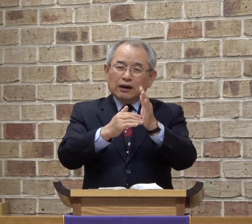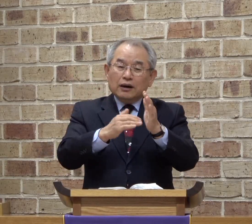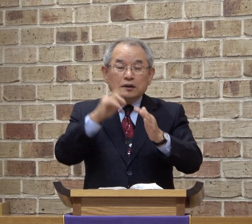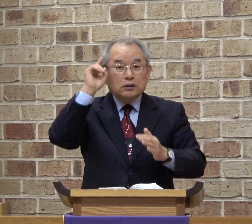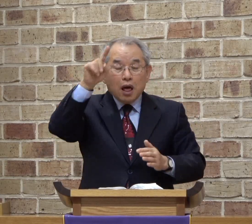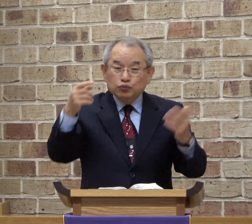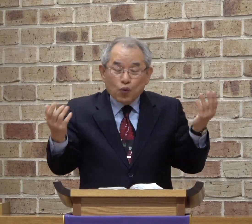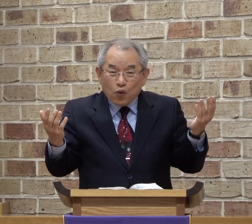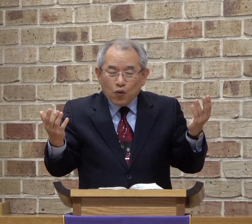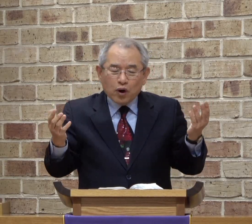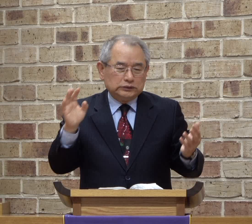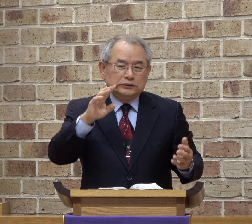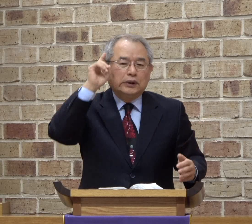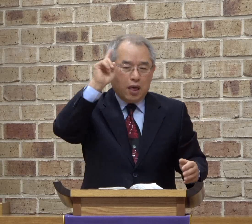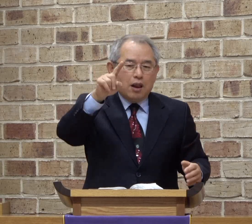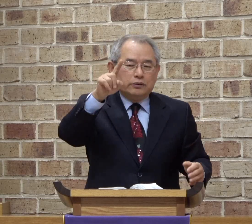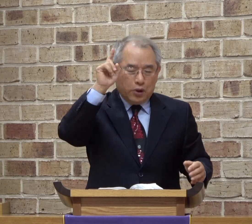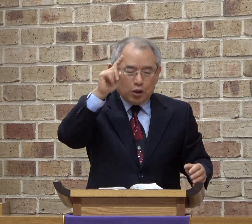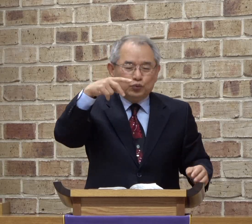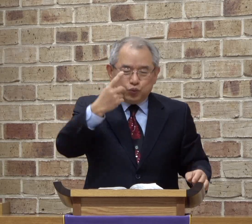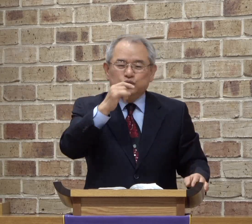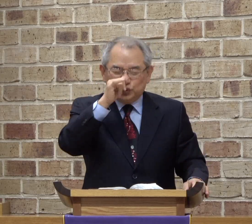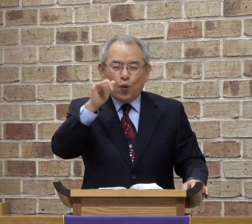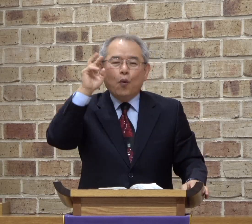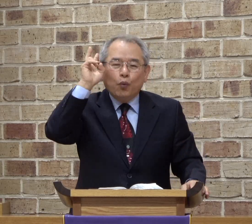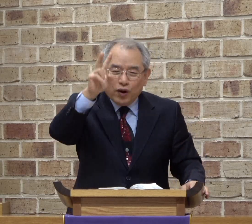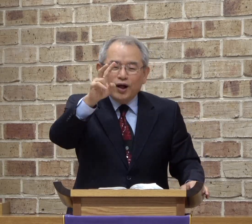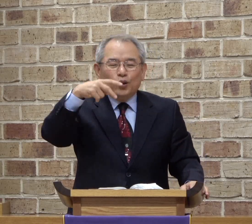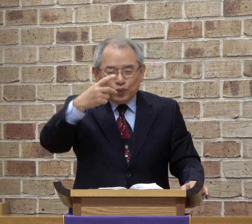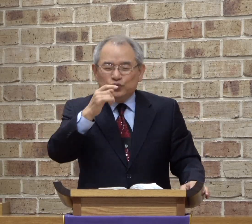선물이랑 오늘이랑 영어로 단어가 똑같습니다. 발음만 조금 틀리고요.